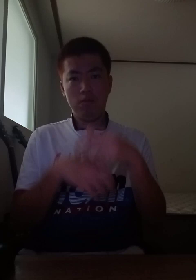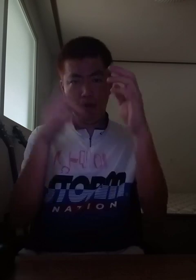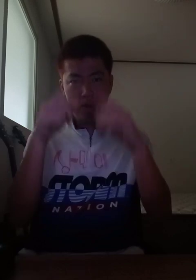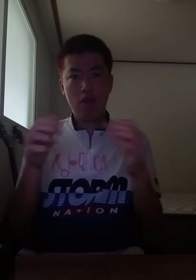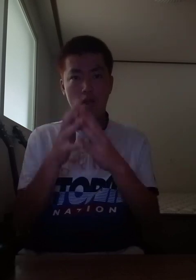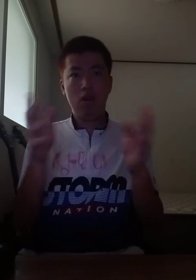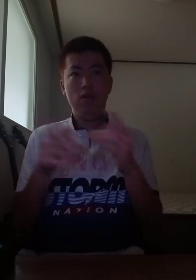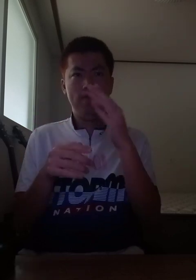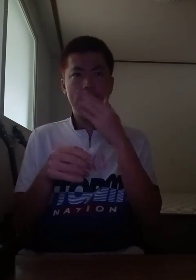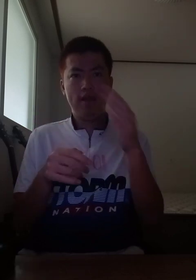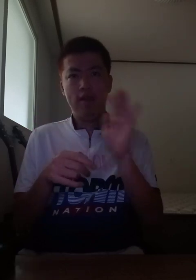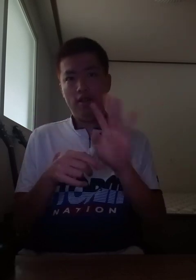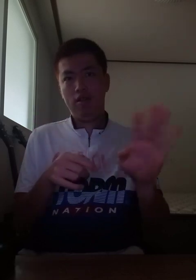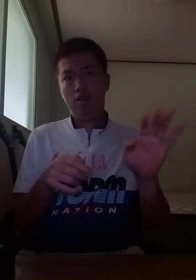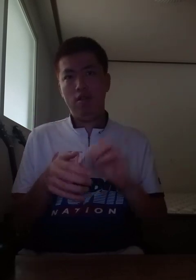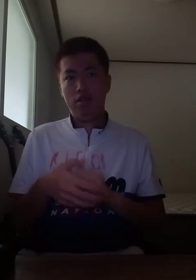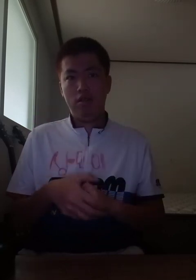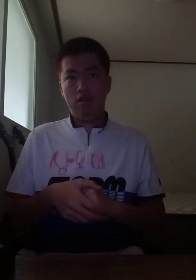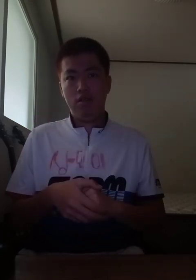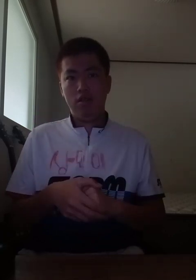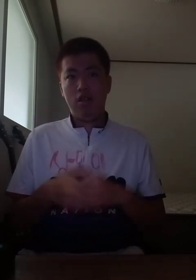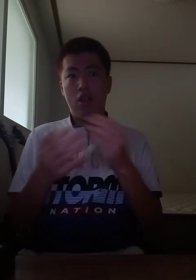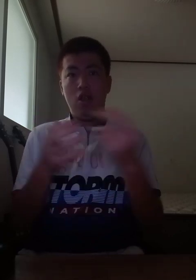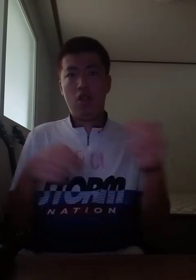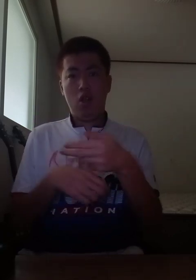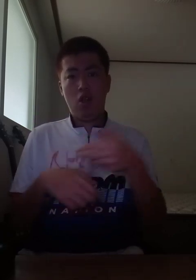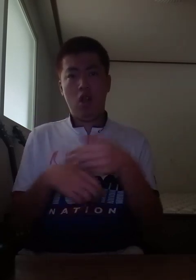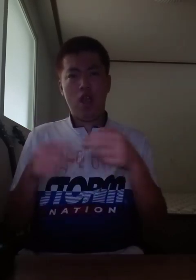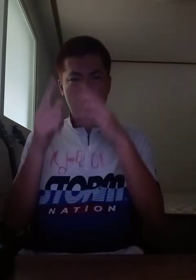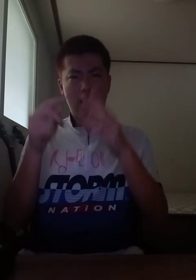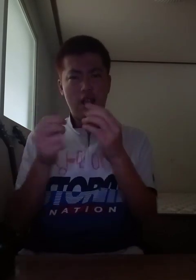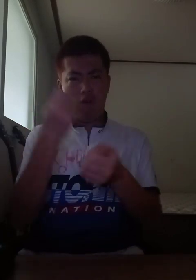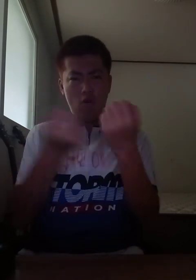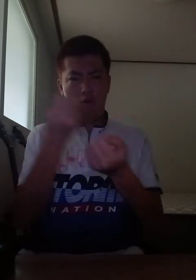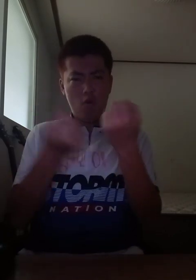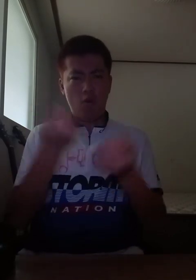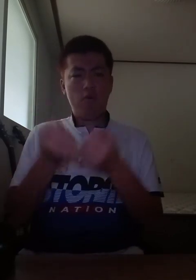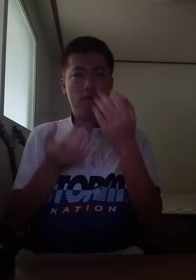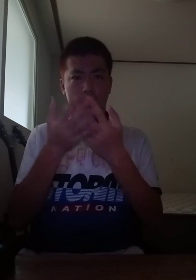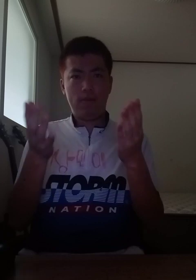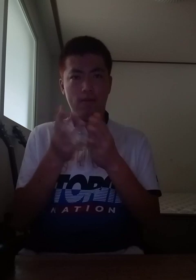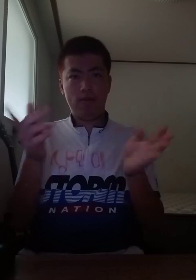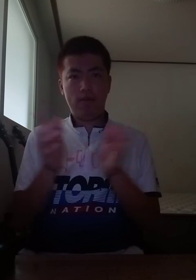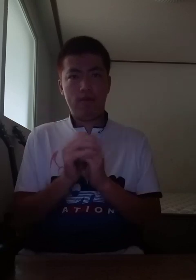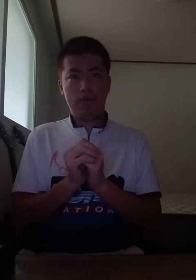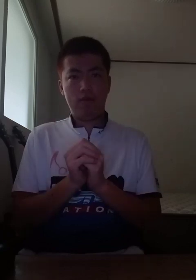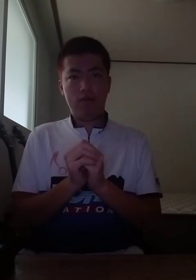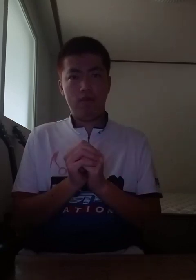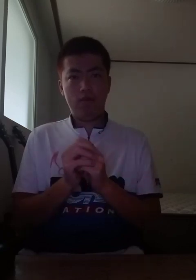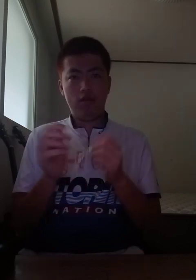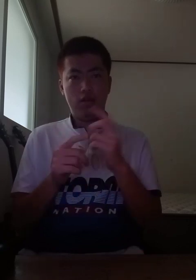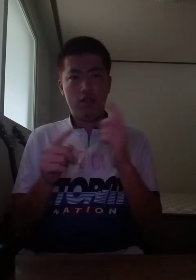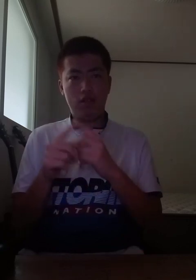간신히 피해갑니다. 여러 대의 버스가 아예 자전거 도로를 점령한 곳도 있습니다. 지금 주차를 하는 게 아니라 차가